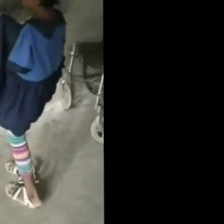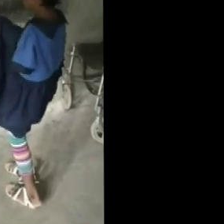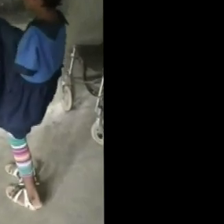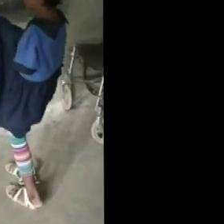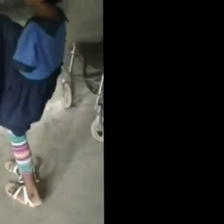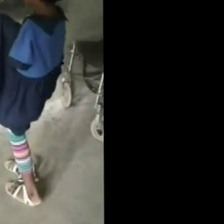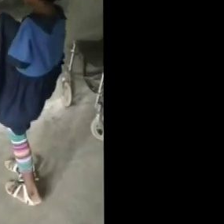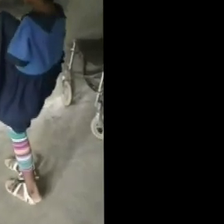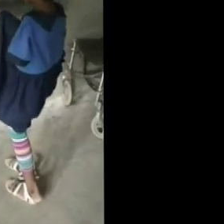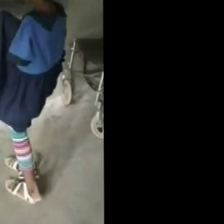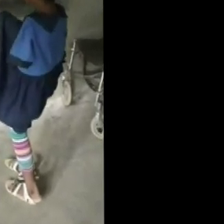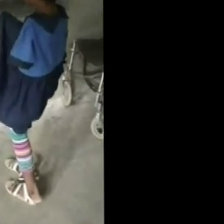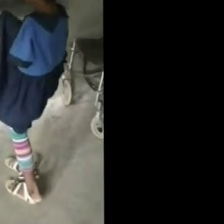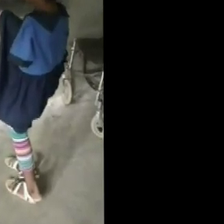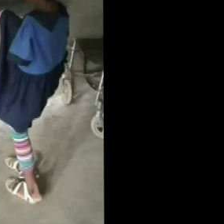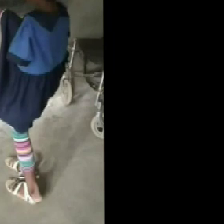380 plus